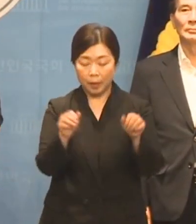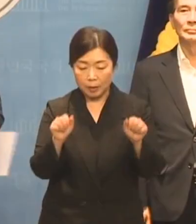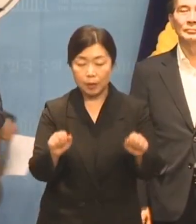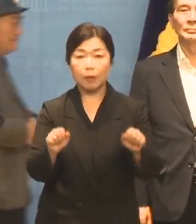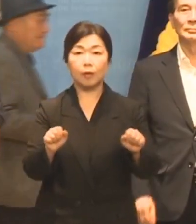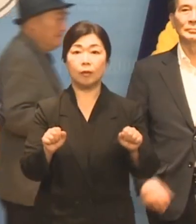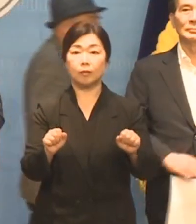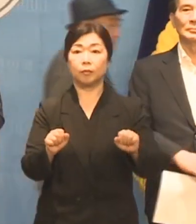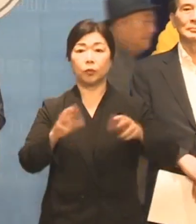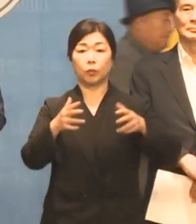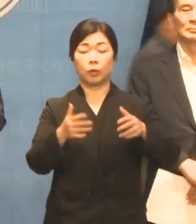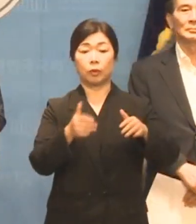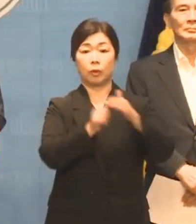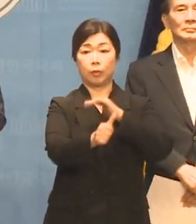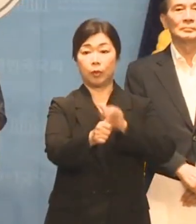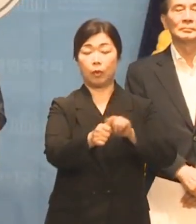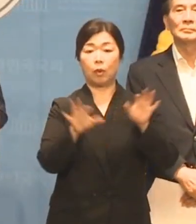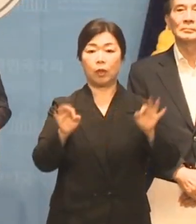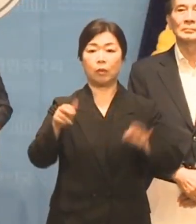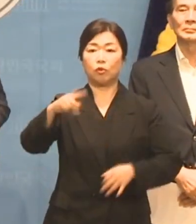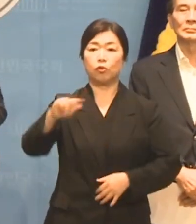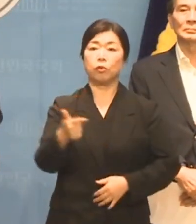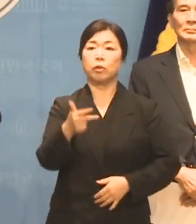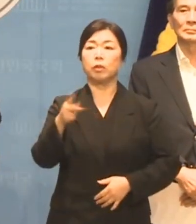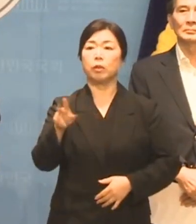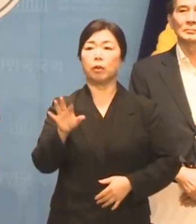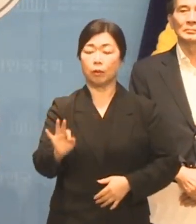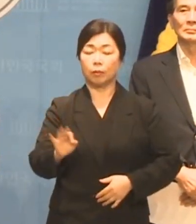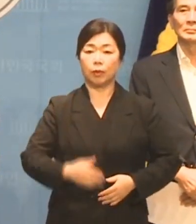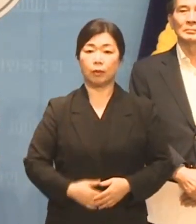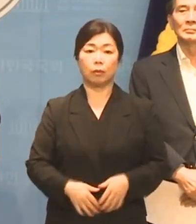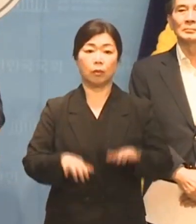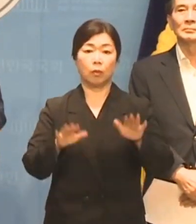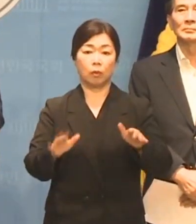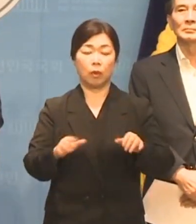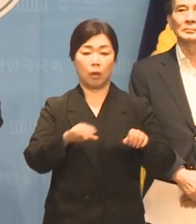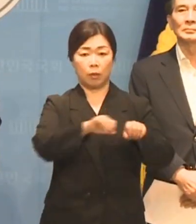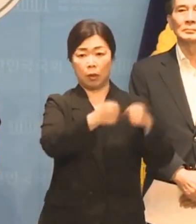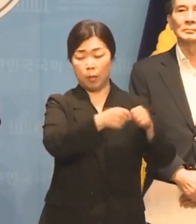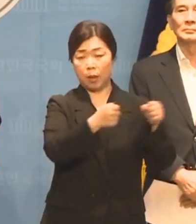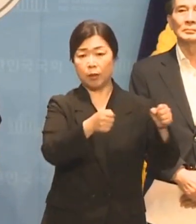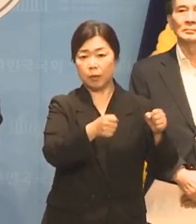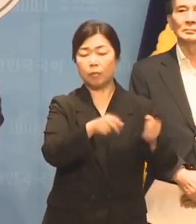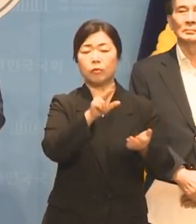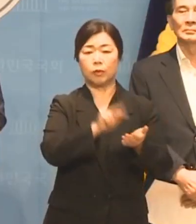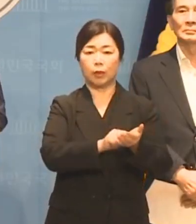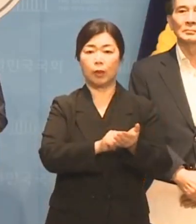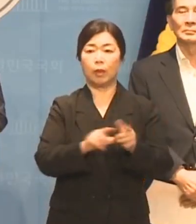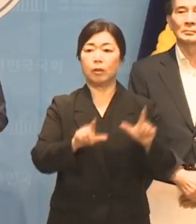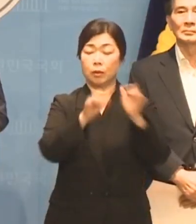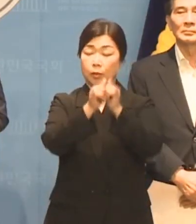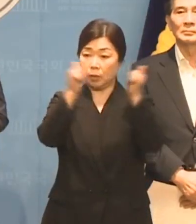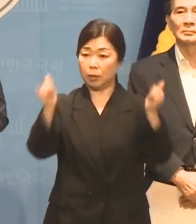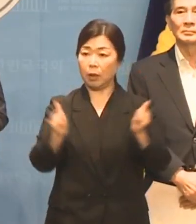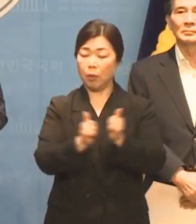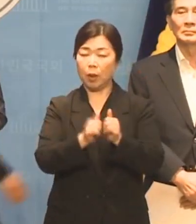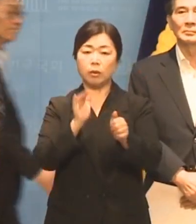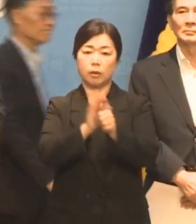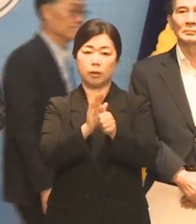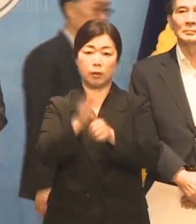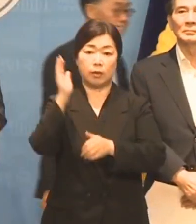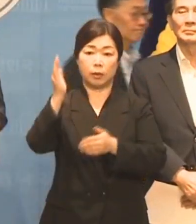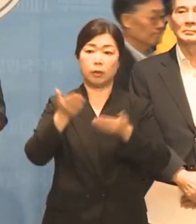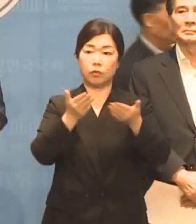안녕하십니까. 조국혁신당 비례대표 김준영입니다. 먼저 오늘 대만 불개혁 결의안 관련 시민사회 지지